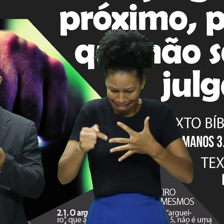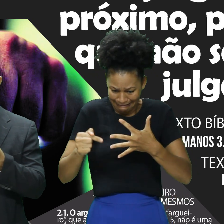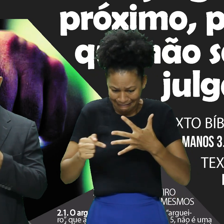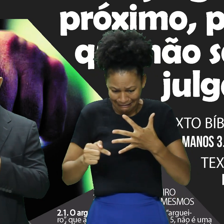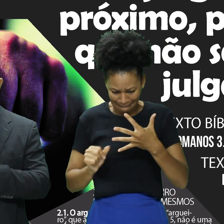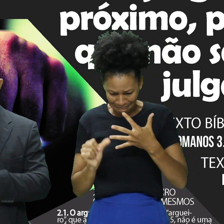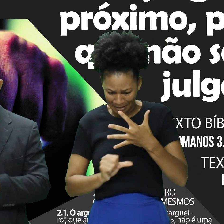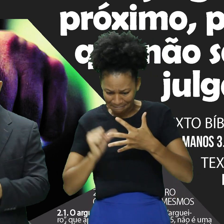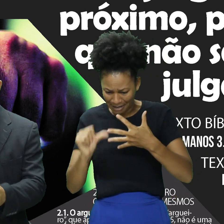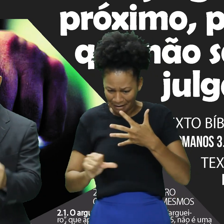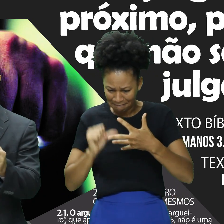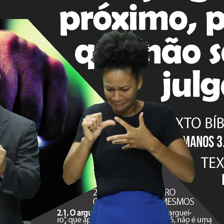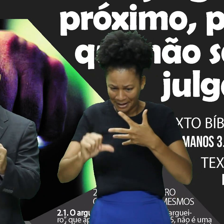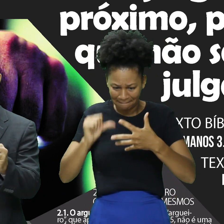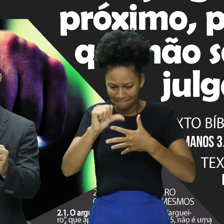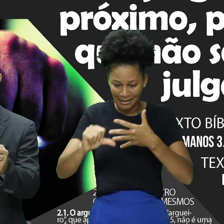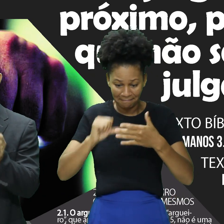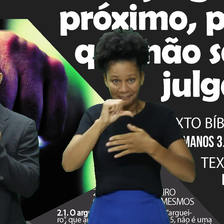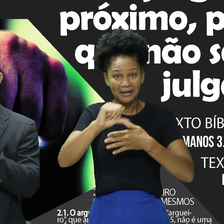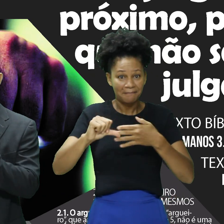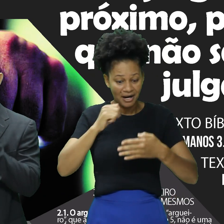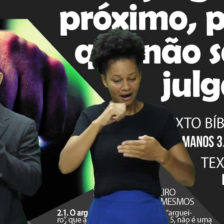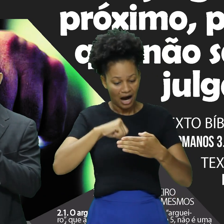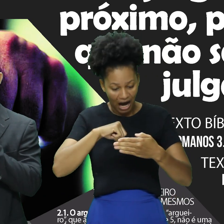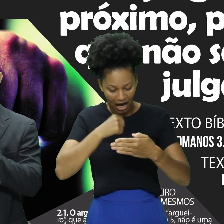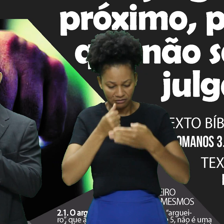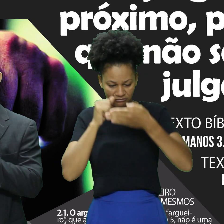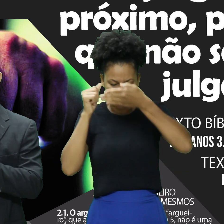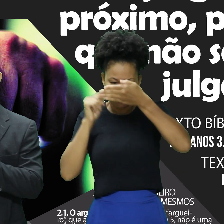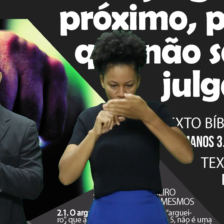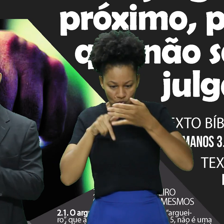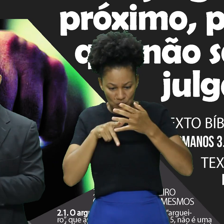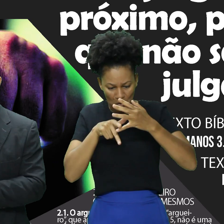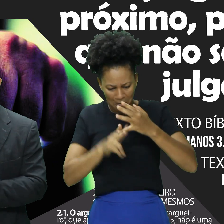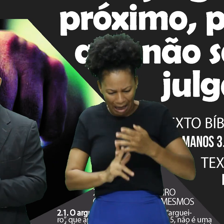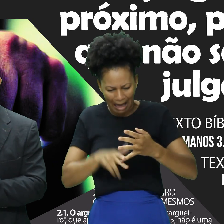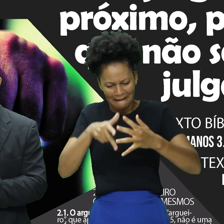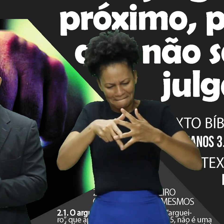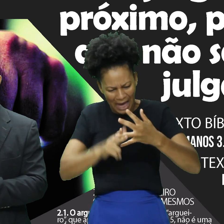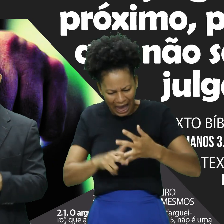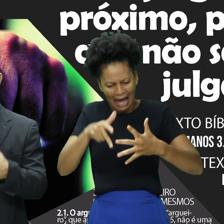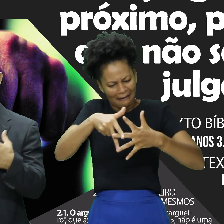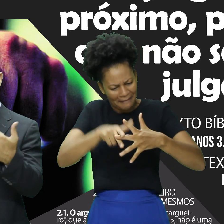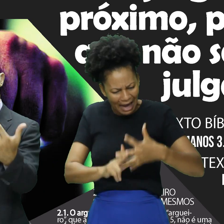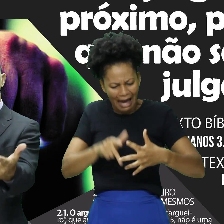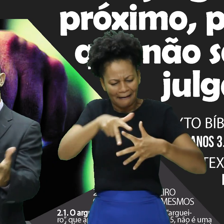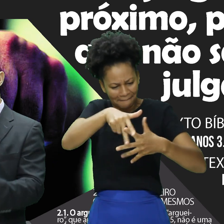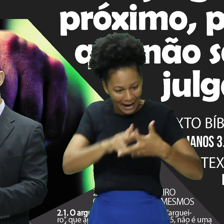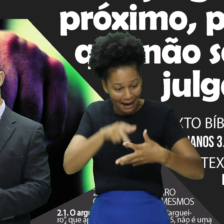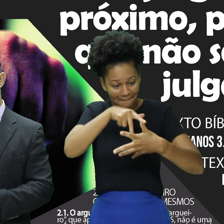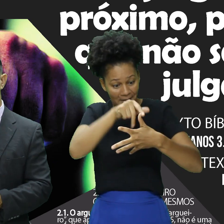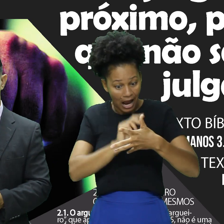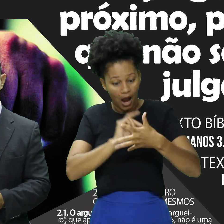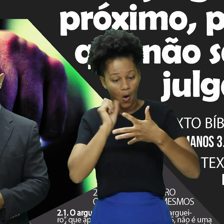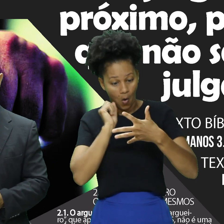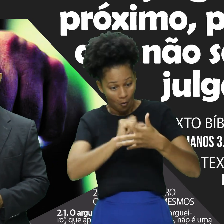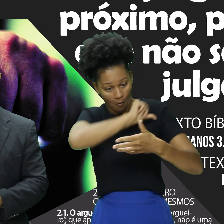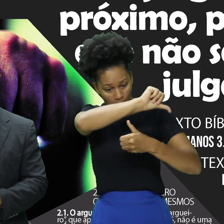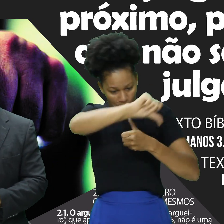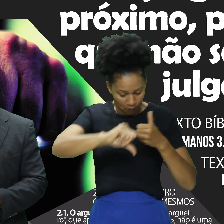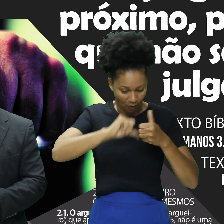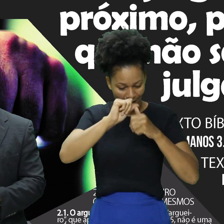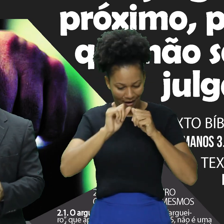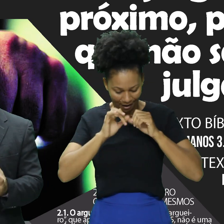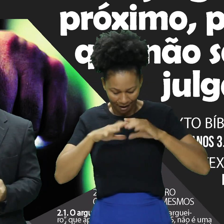esses pensamentos seguidos de atitudes, precisam ser corrigidos antes de eu apontar o erro do